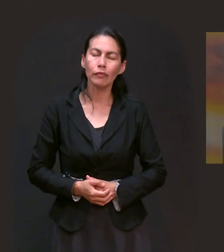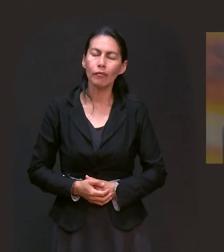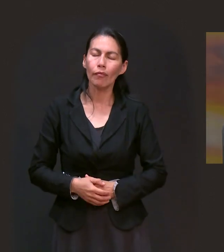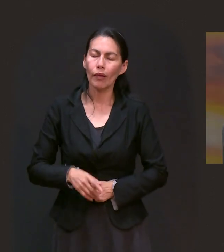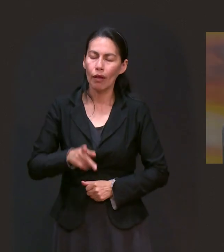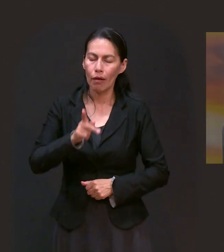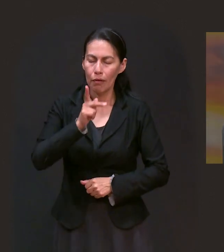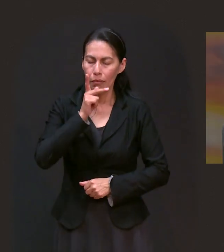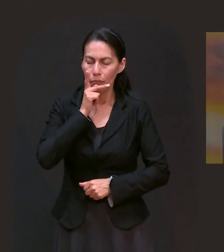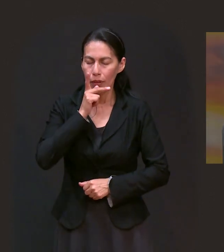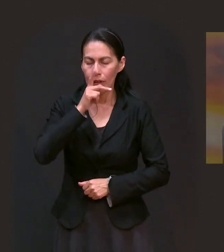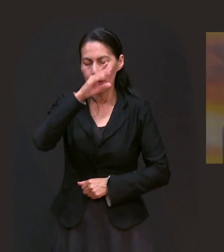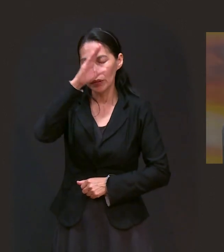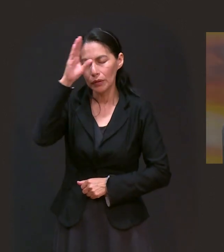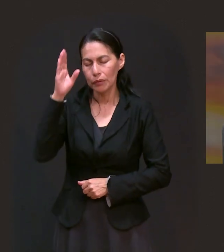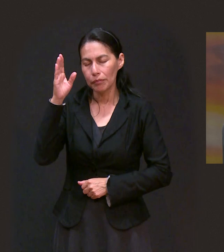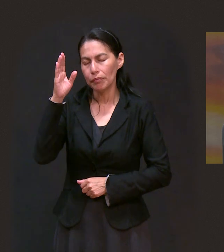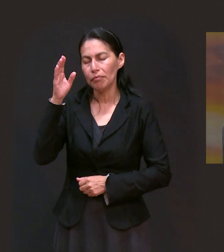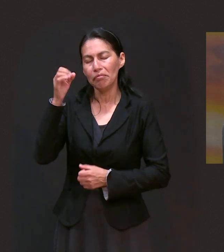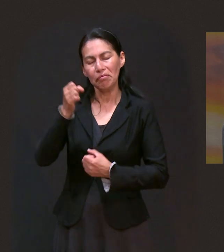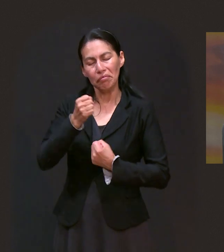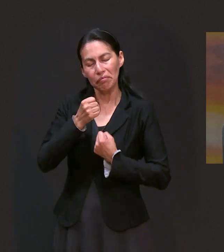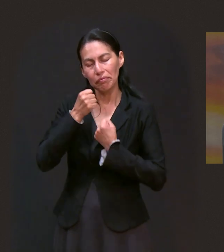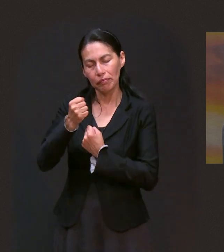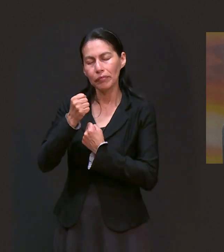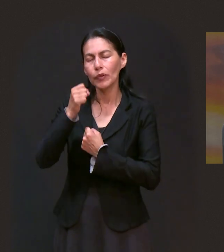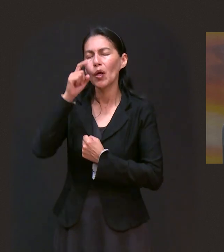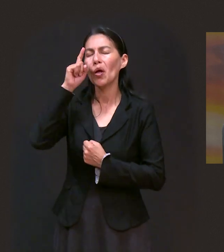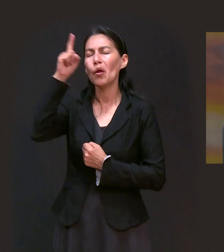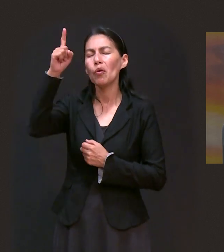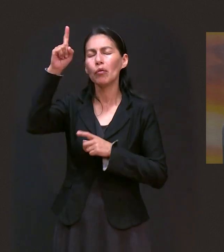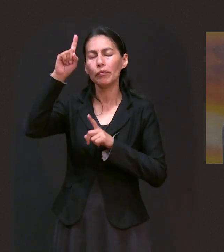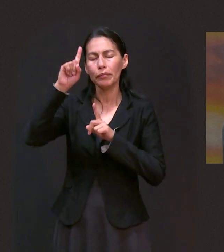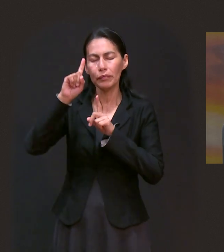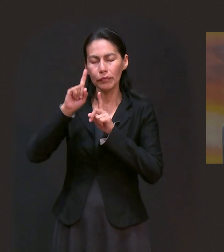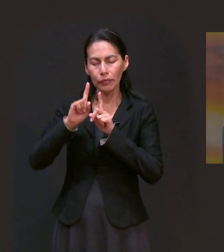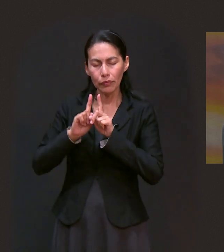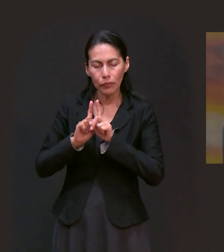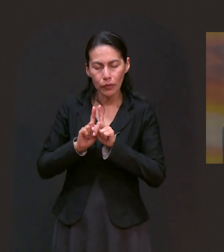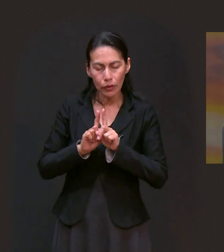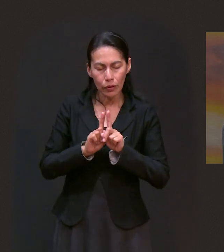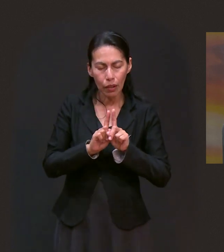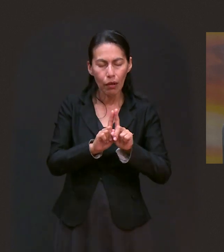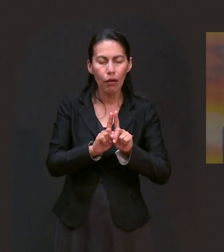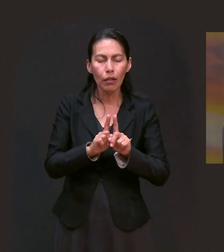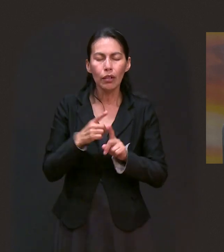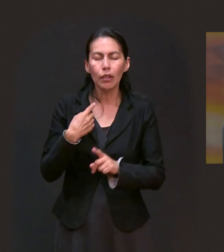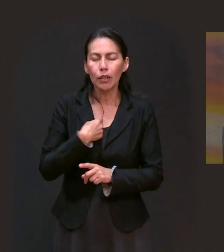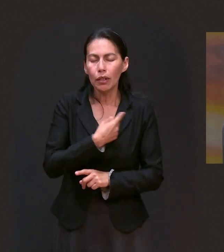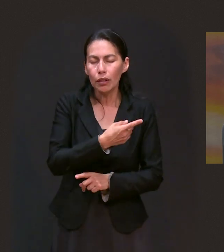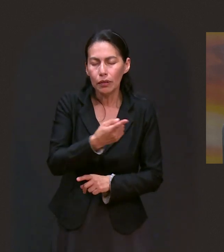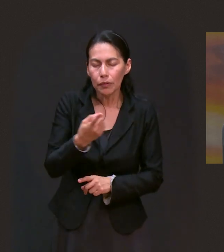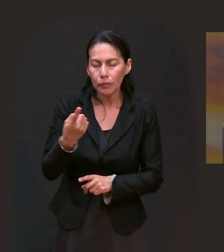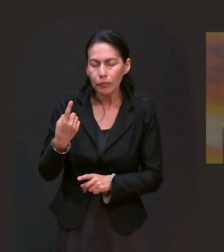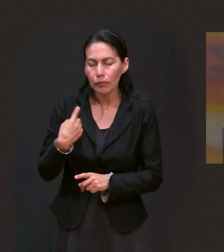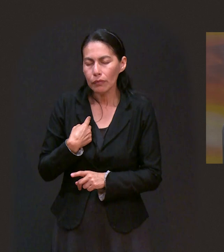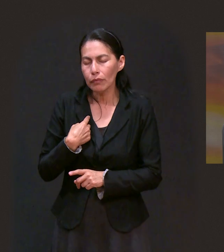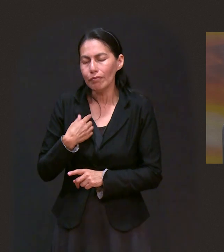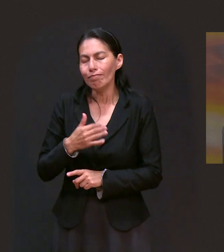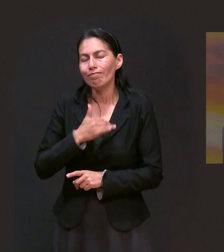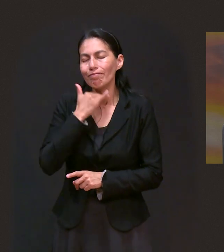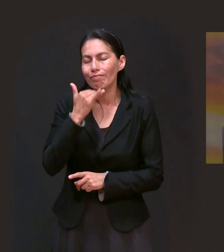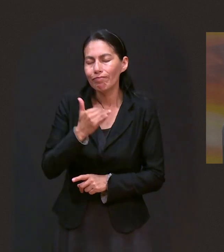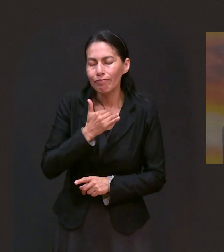padre celestial sabemos que estás con nosotros a pesar de todo aunque hemos incluso